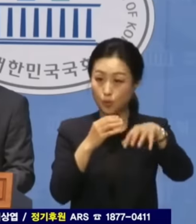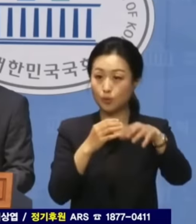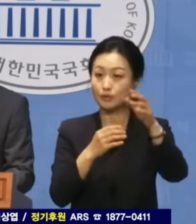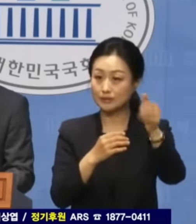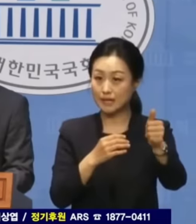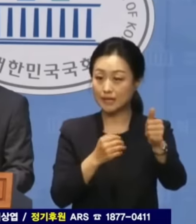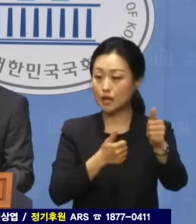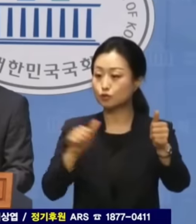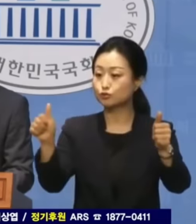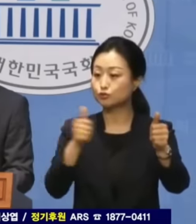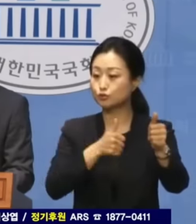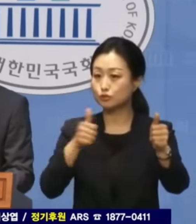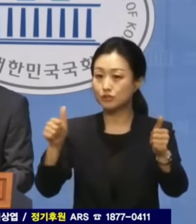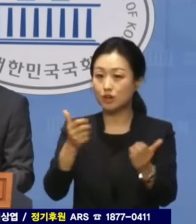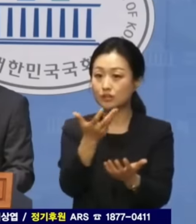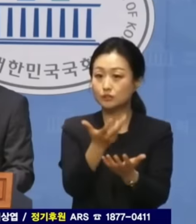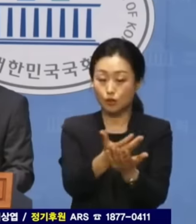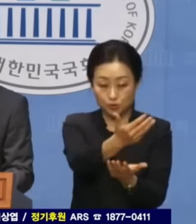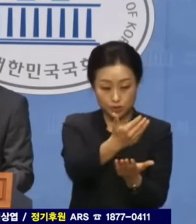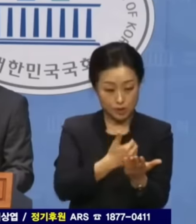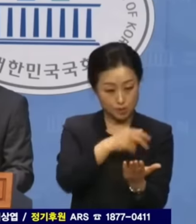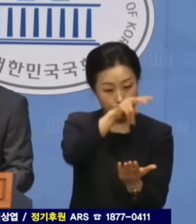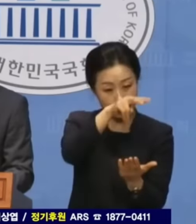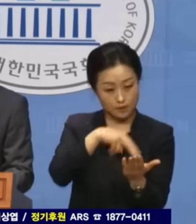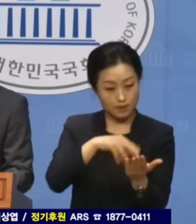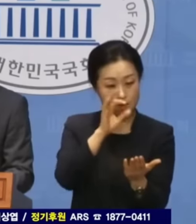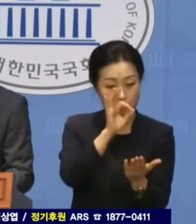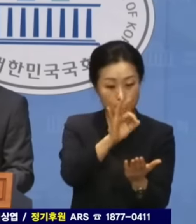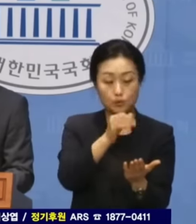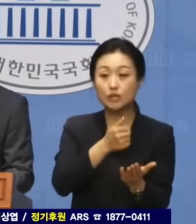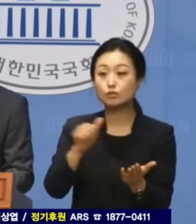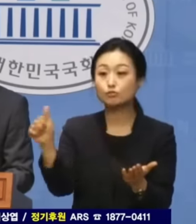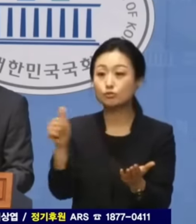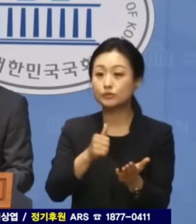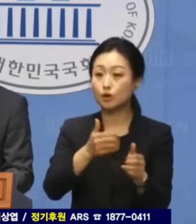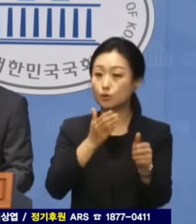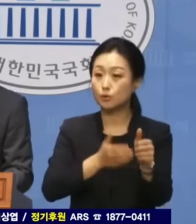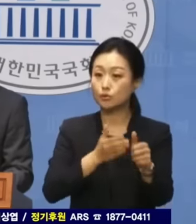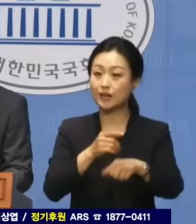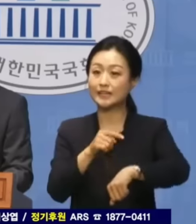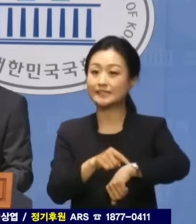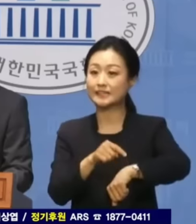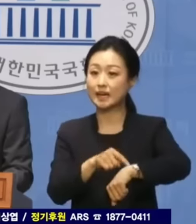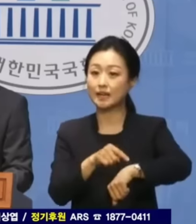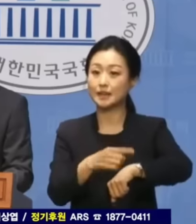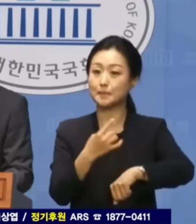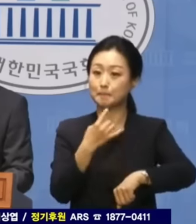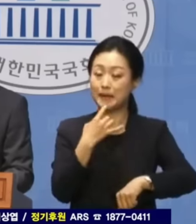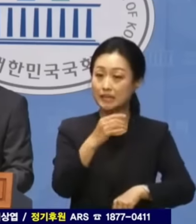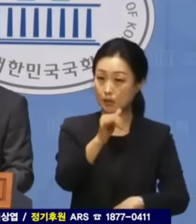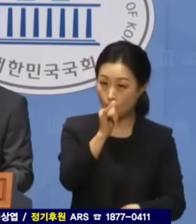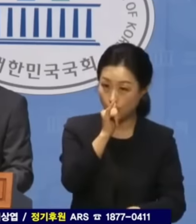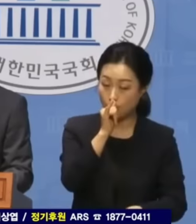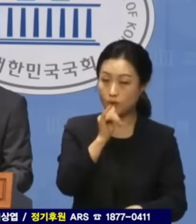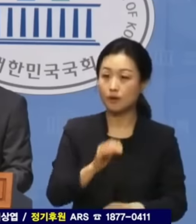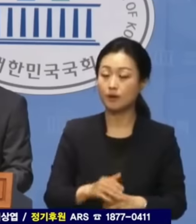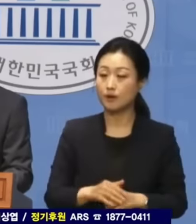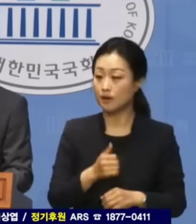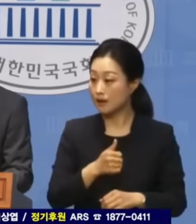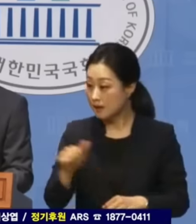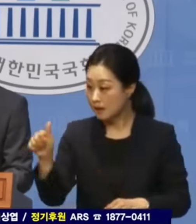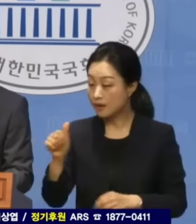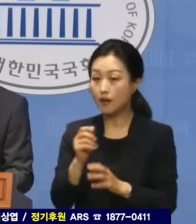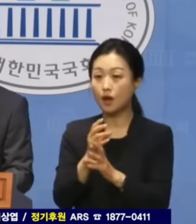기록이라며 보여준 자료에는 출정을 요청한 시간만 나와 있을 뿐 실제로